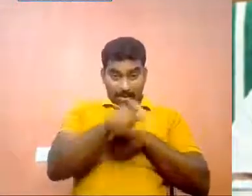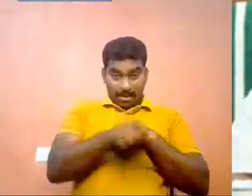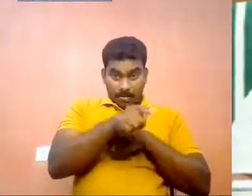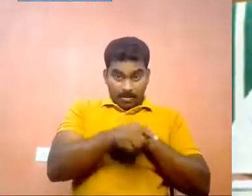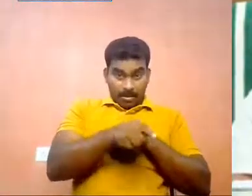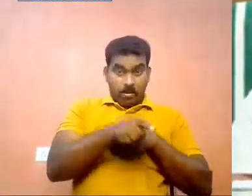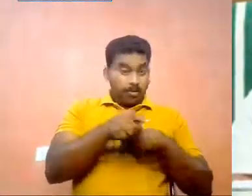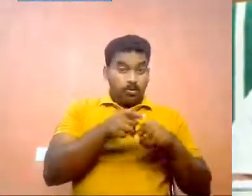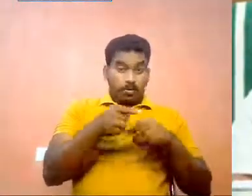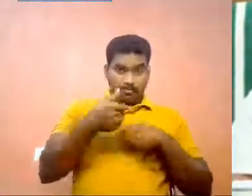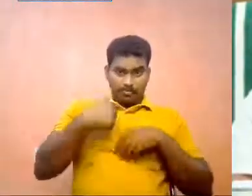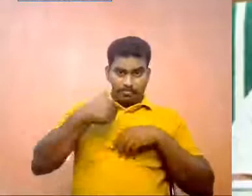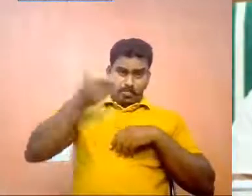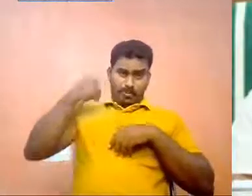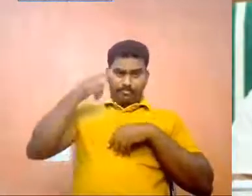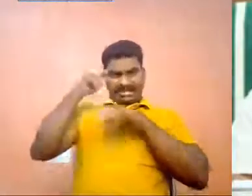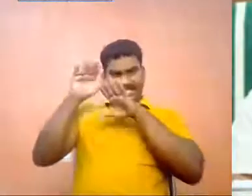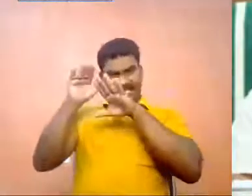അവരെല്ലാം